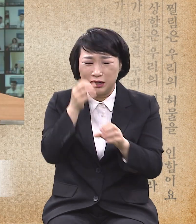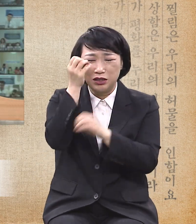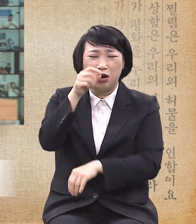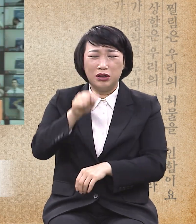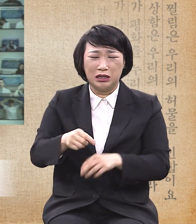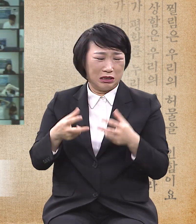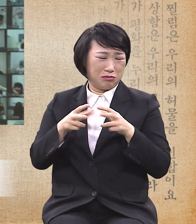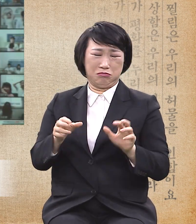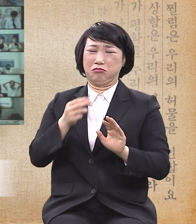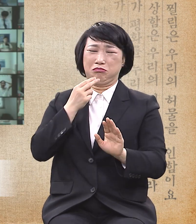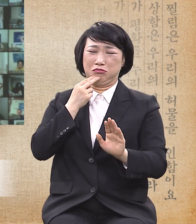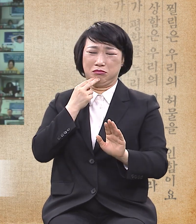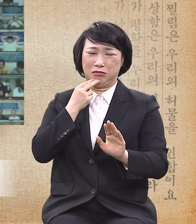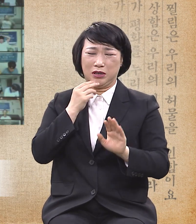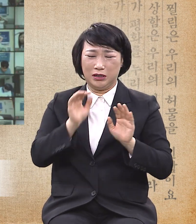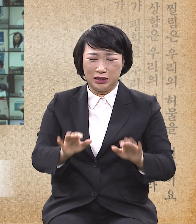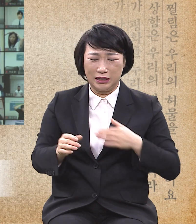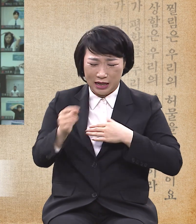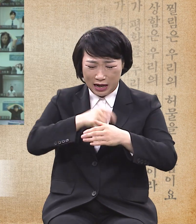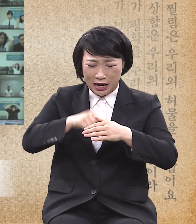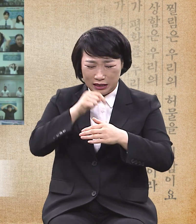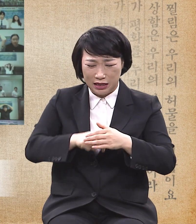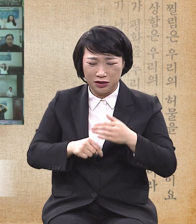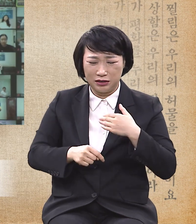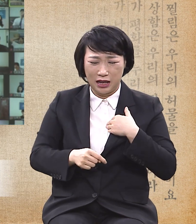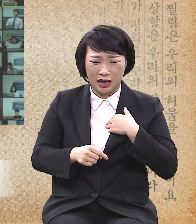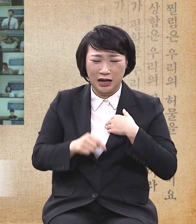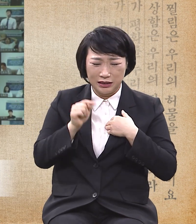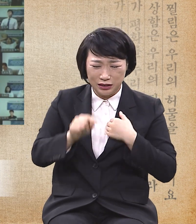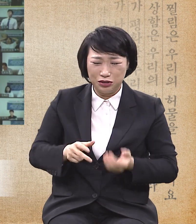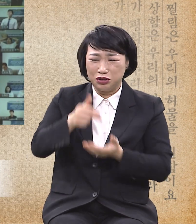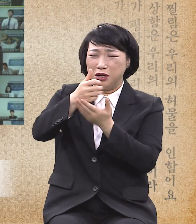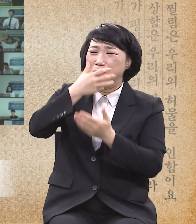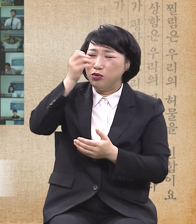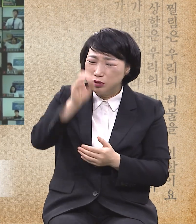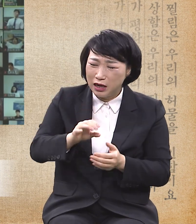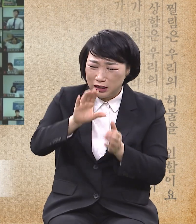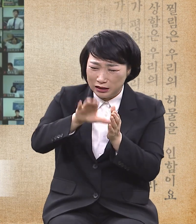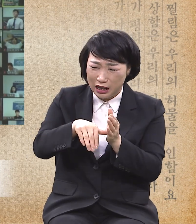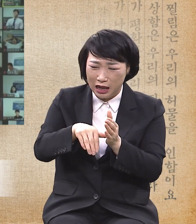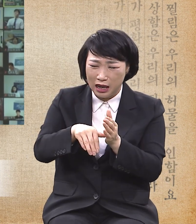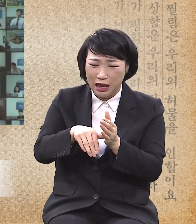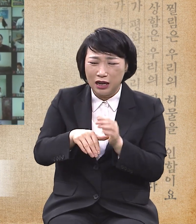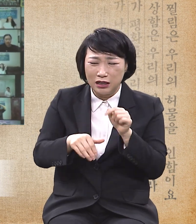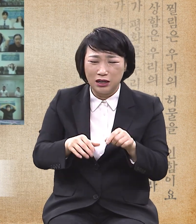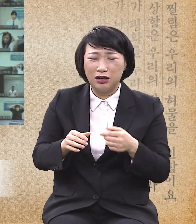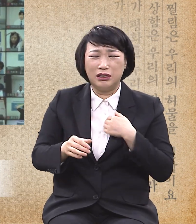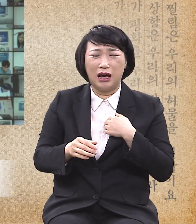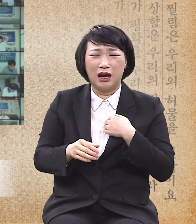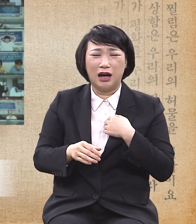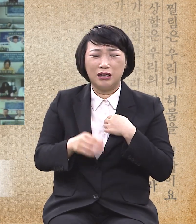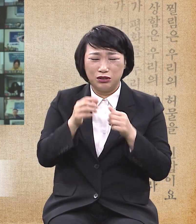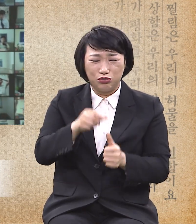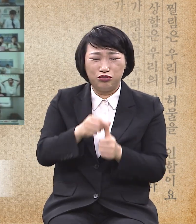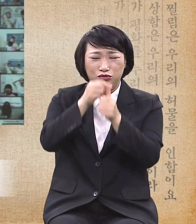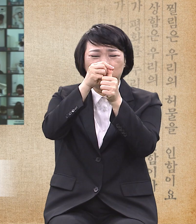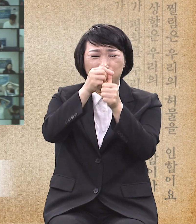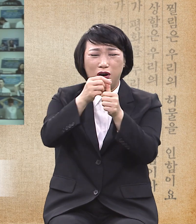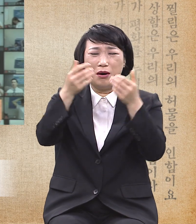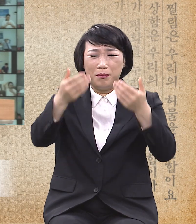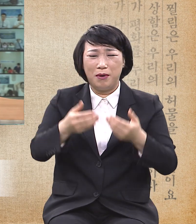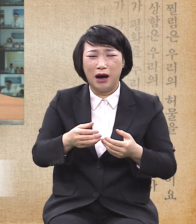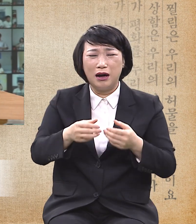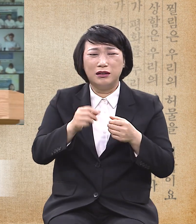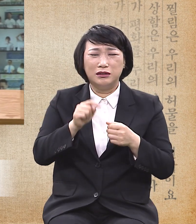터는 파괴되지 아니하나 내 속에서 내가 그 주님을 무시하면 어찌 내가 이 구원을 받을